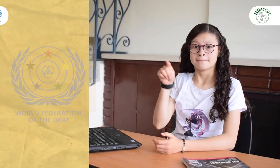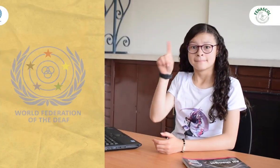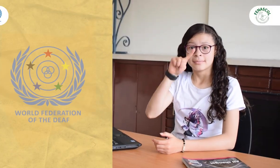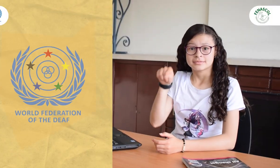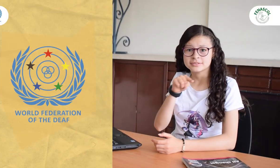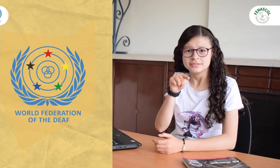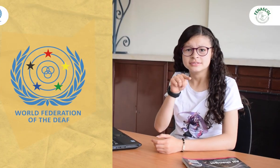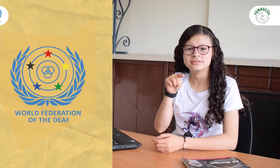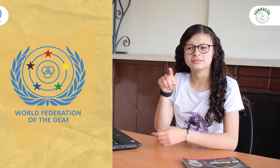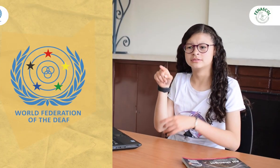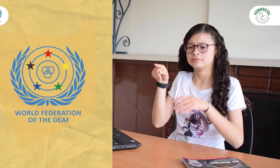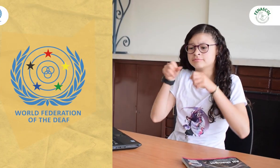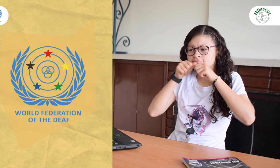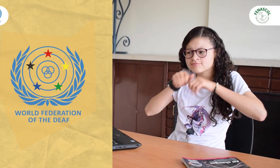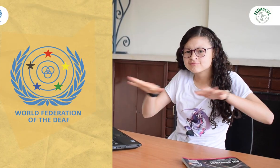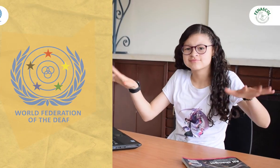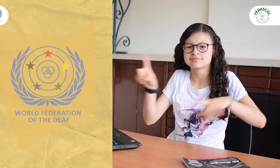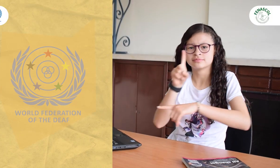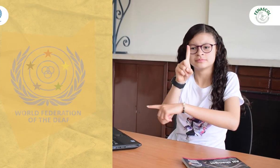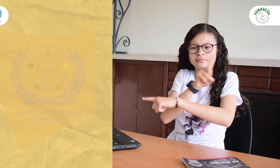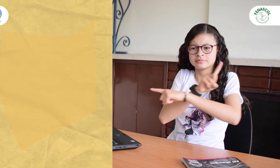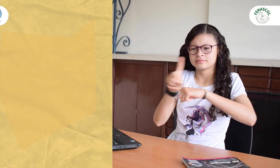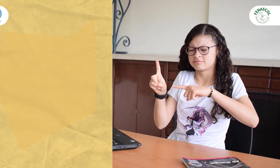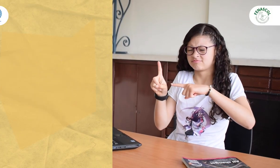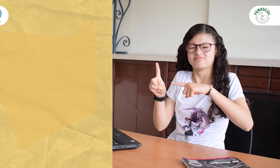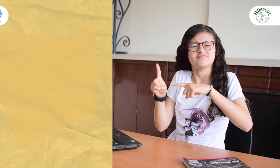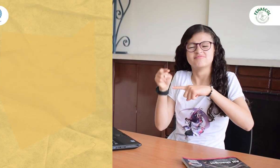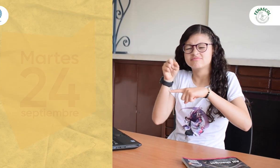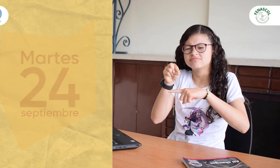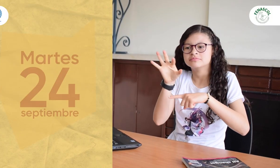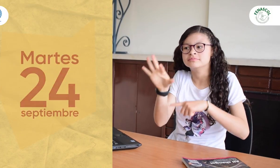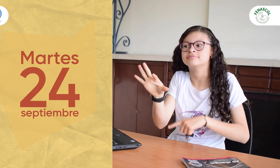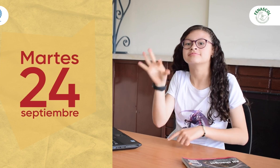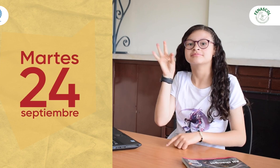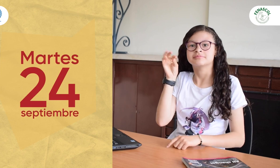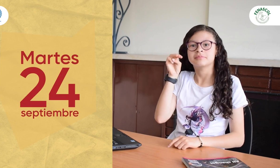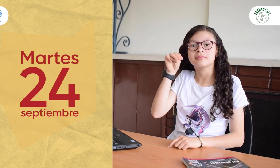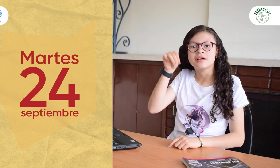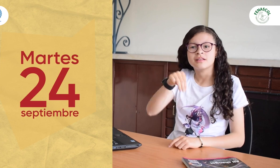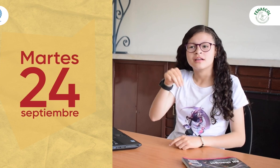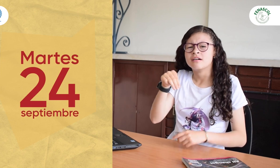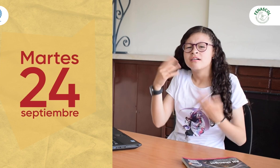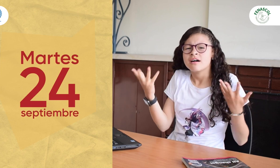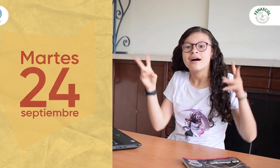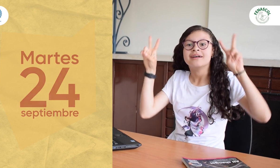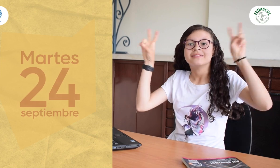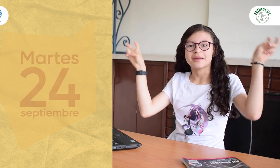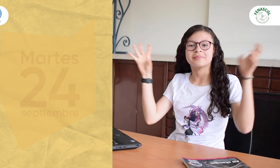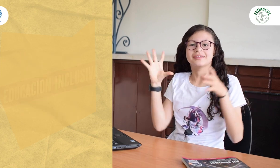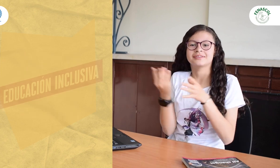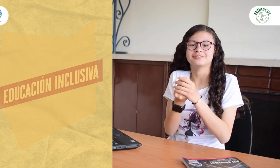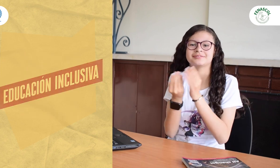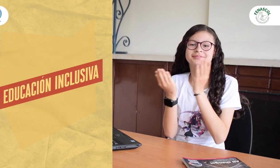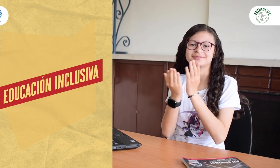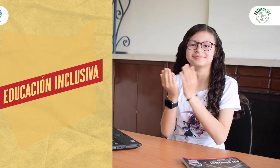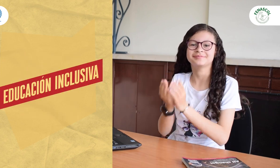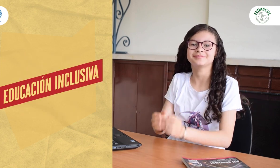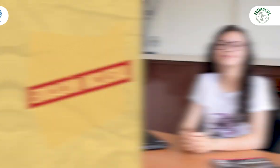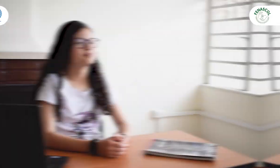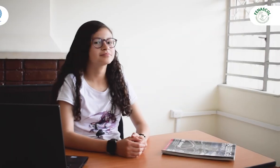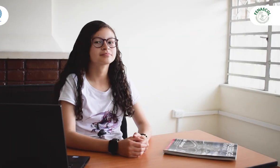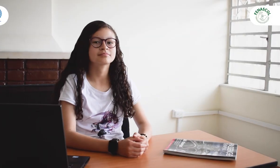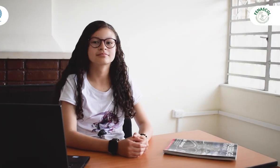El día martes de la Semana Internacional de las Personas Sordas, la FMS, ha dicho que se enfocará en la educación